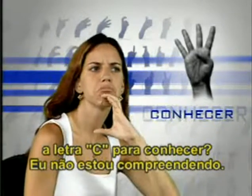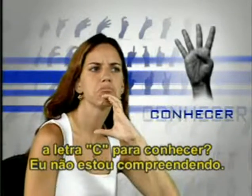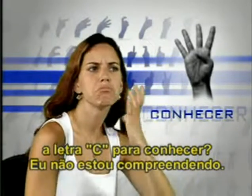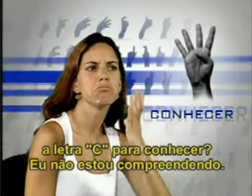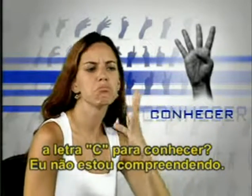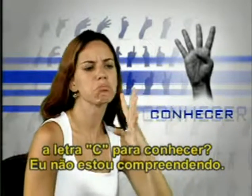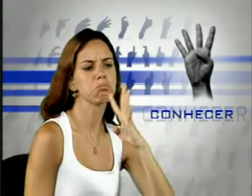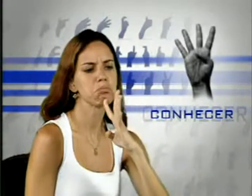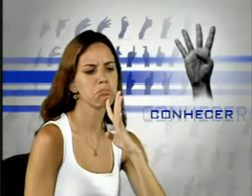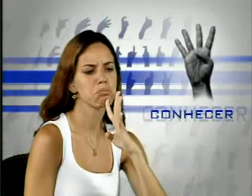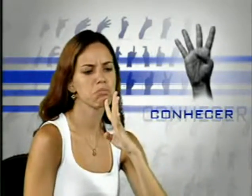estou compreendendo.